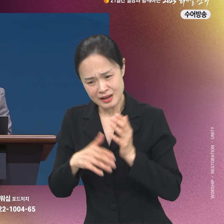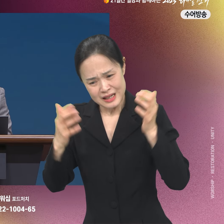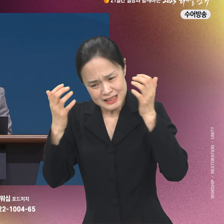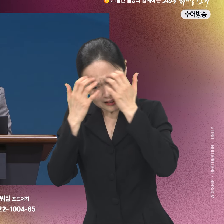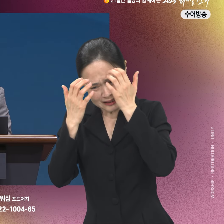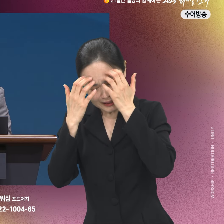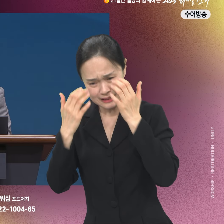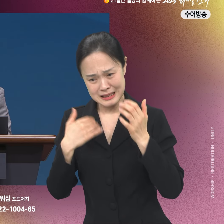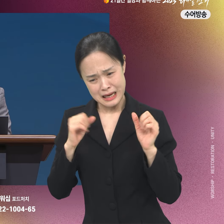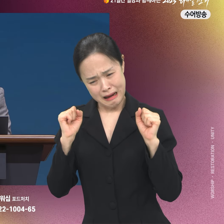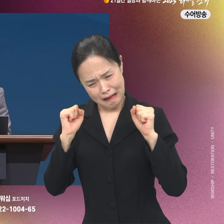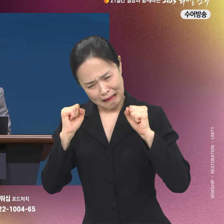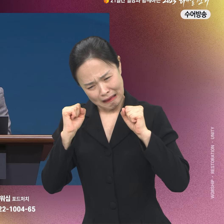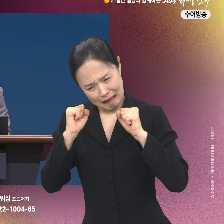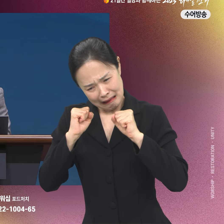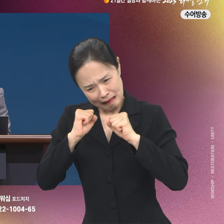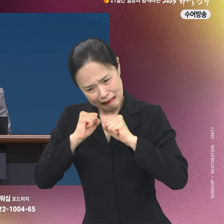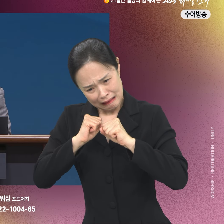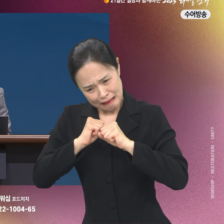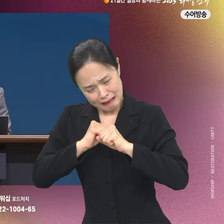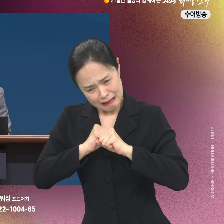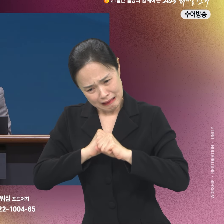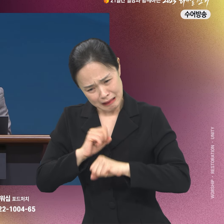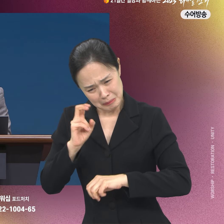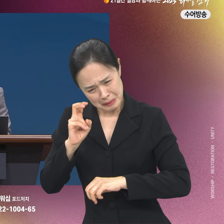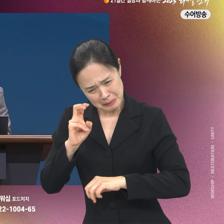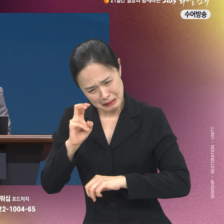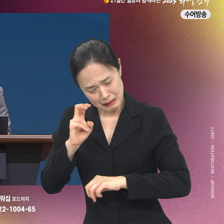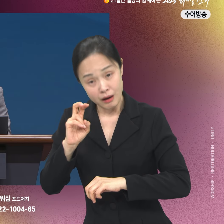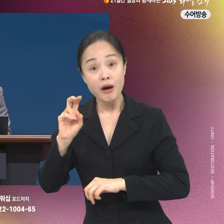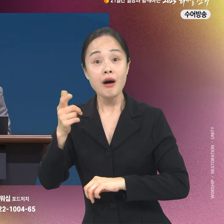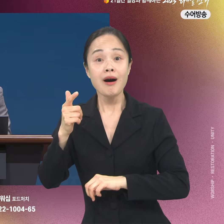것 같은데, 예, 방법을 주시고,